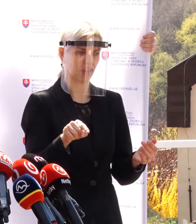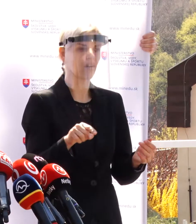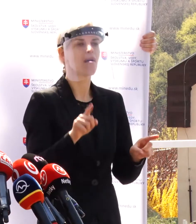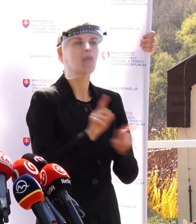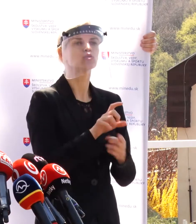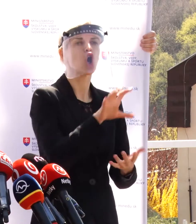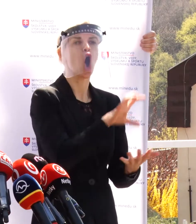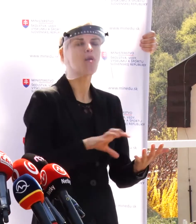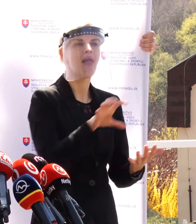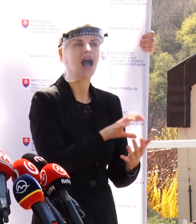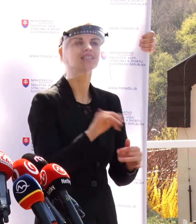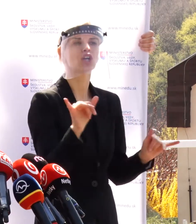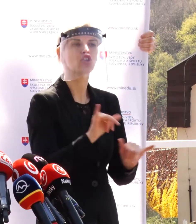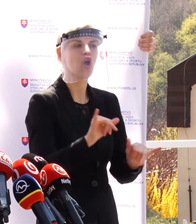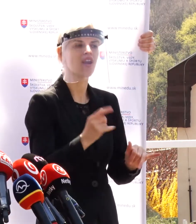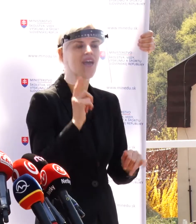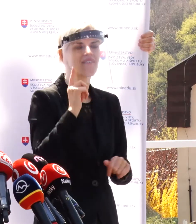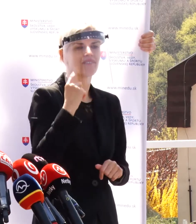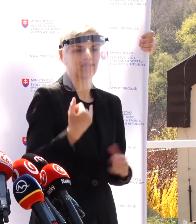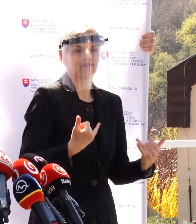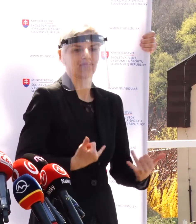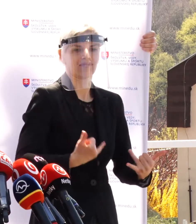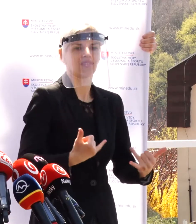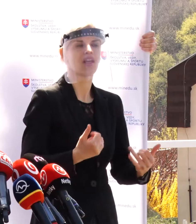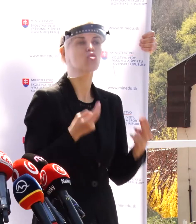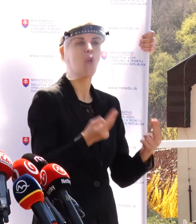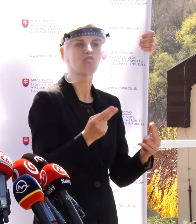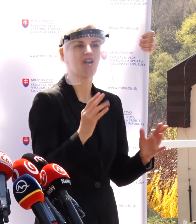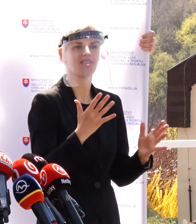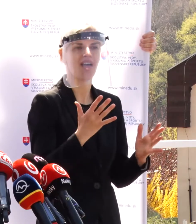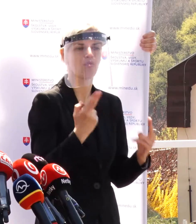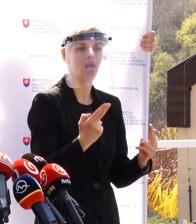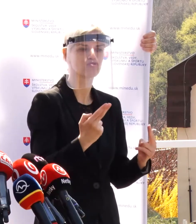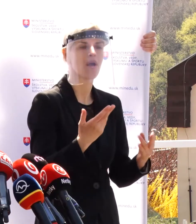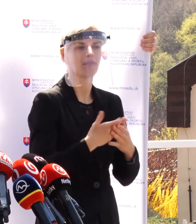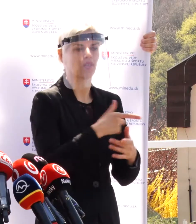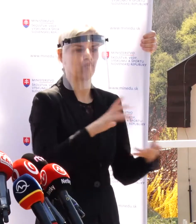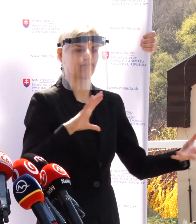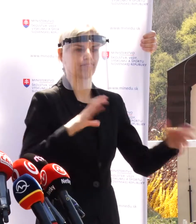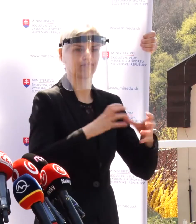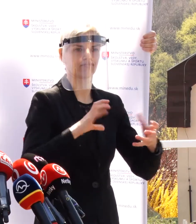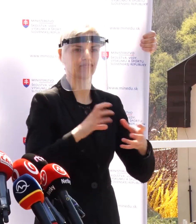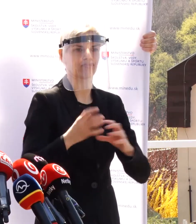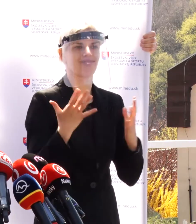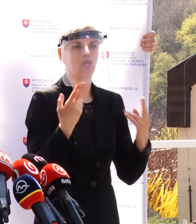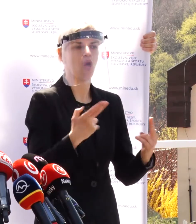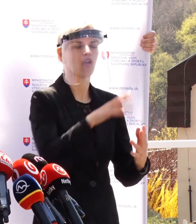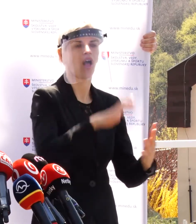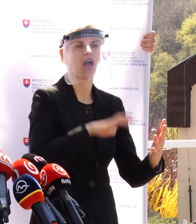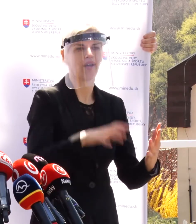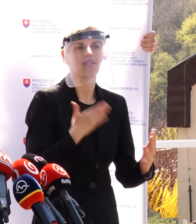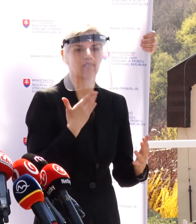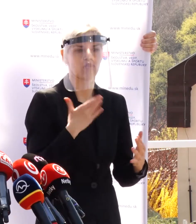oblastí, ktoré v súčasnej situácii nie sú akoby prioritné a týmto smerom pôjde aj to odporúčanie. Samozrejme, v